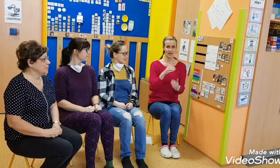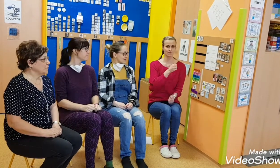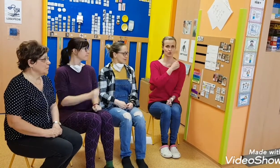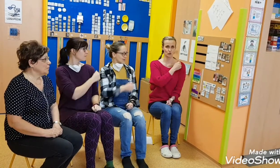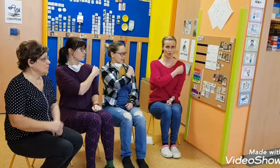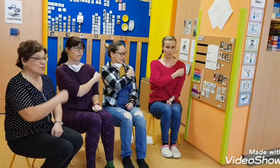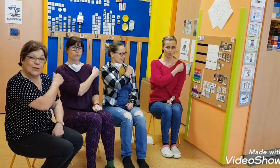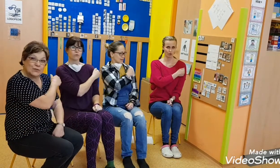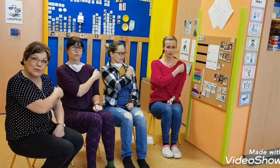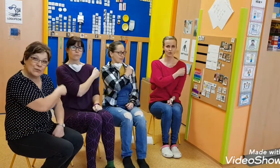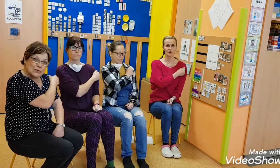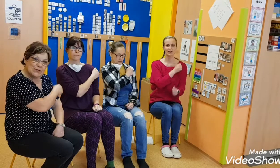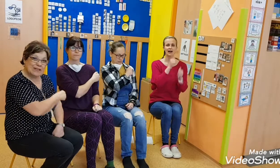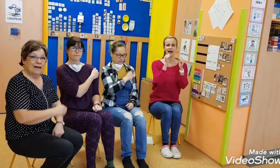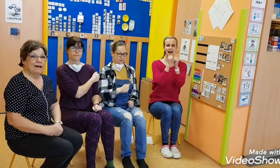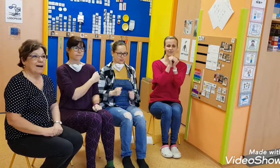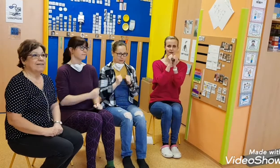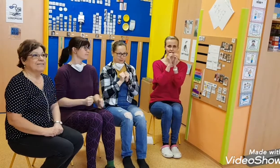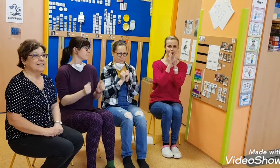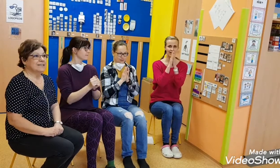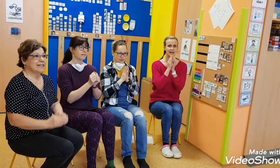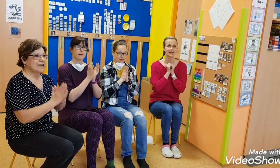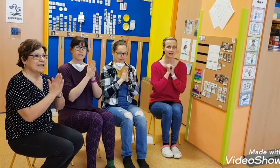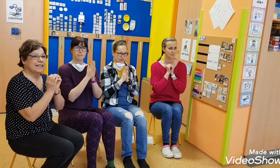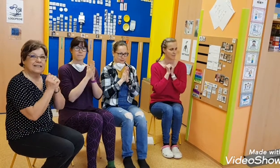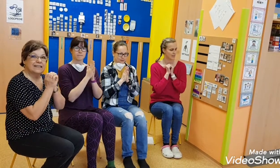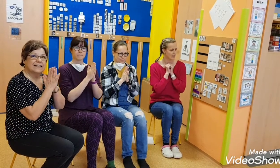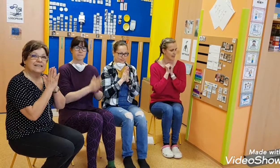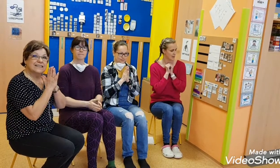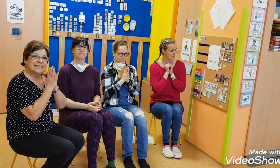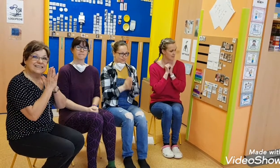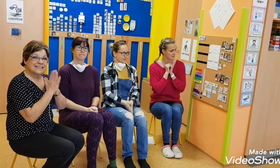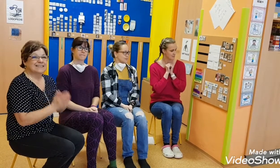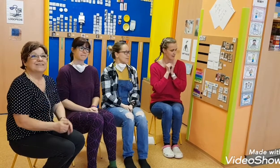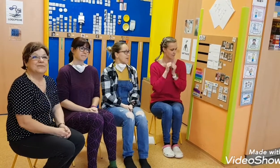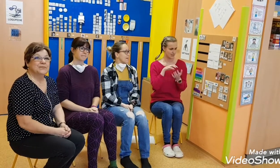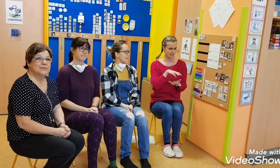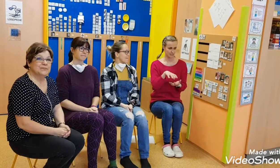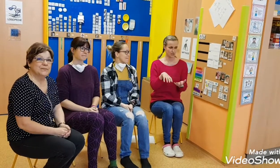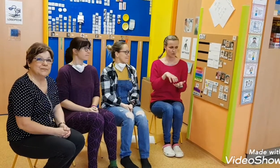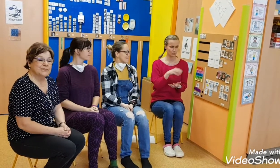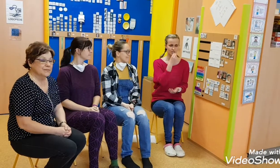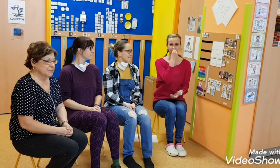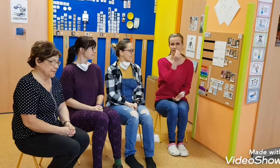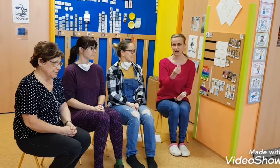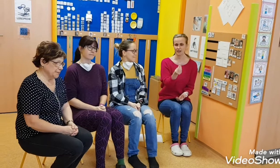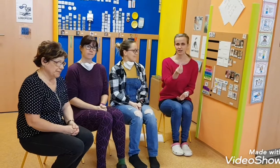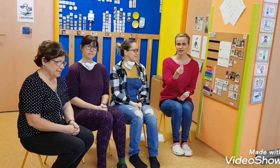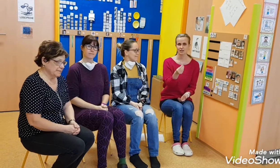v sobotu a v neděli. My jsme si ve středu říkali,